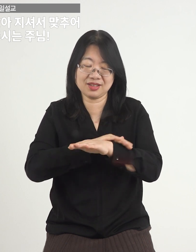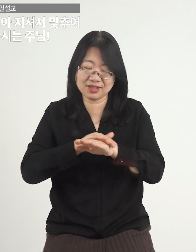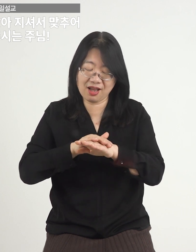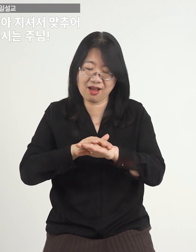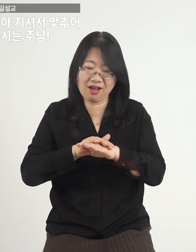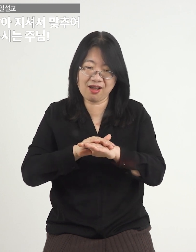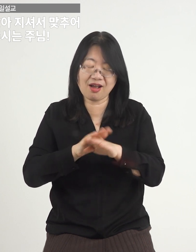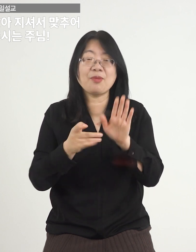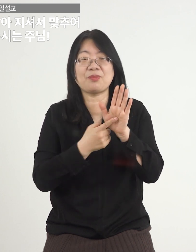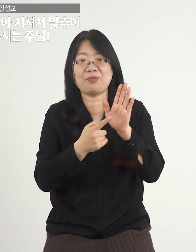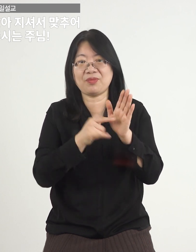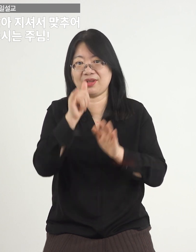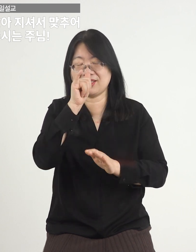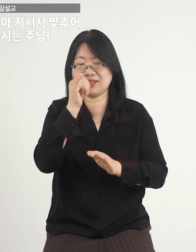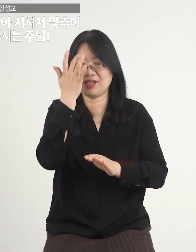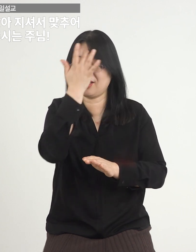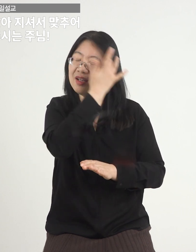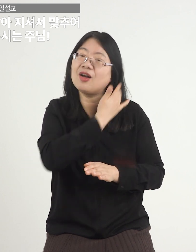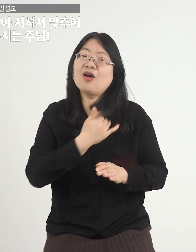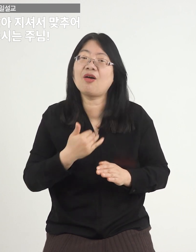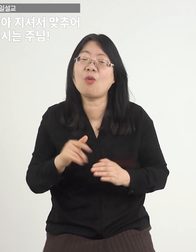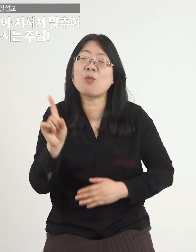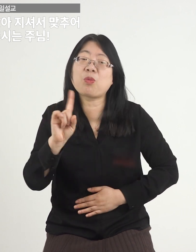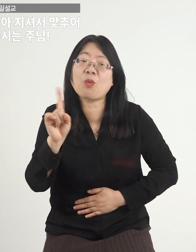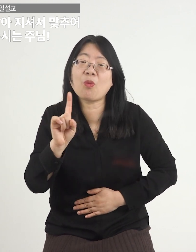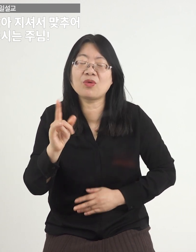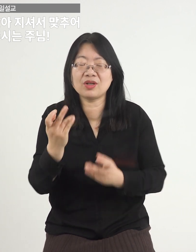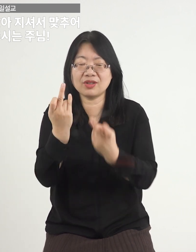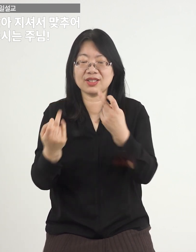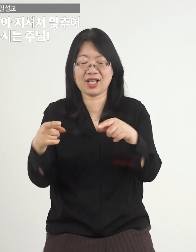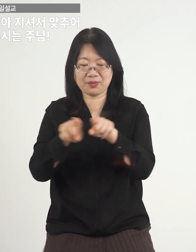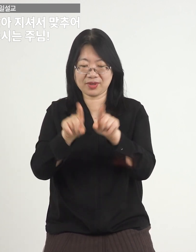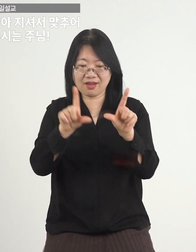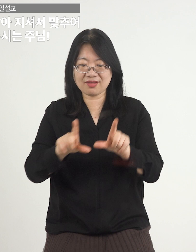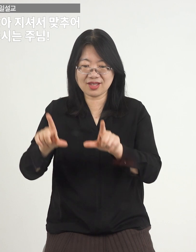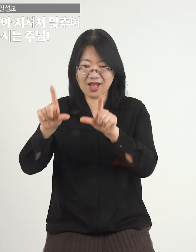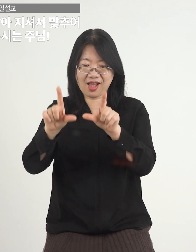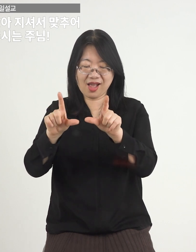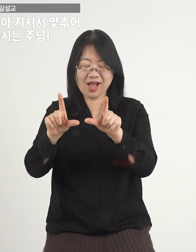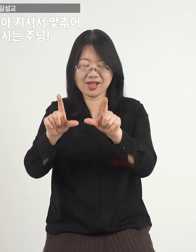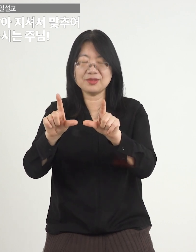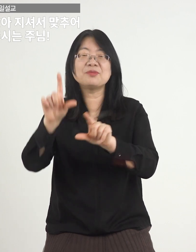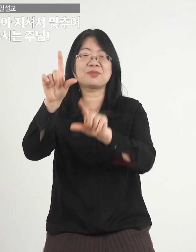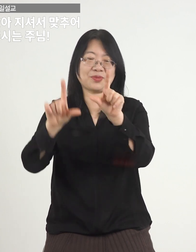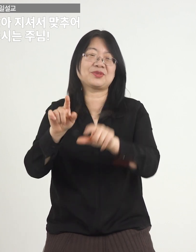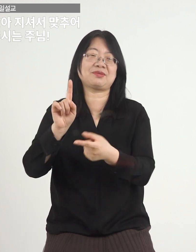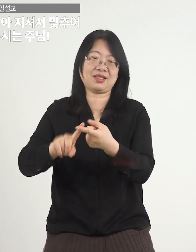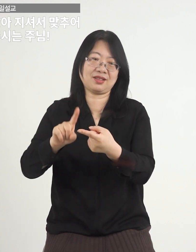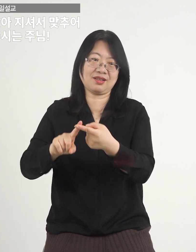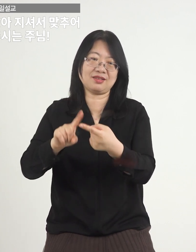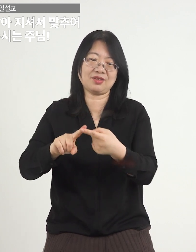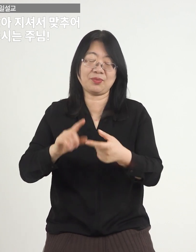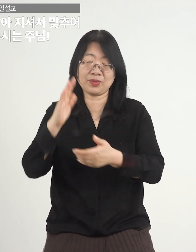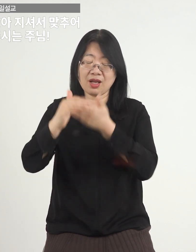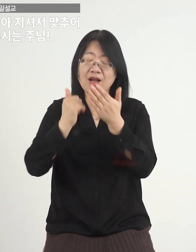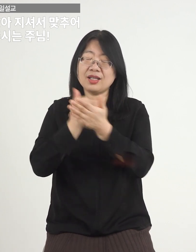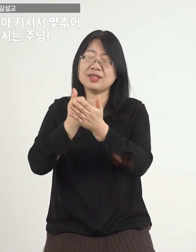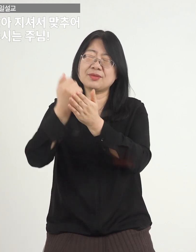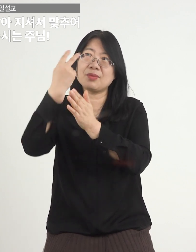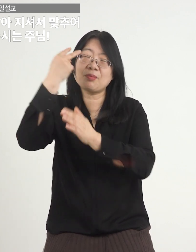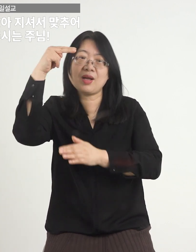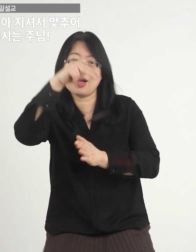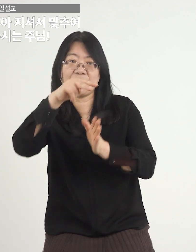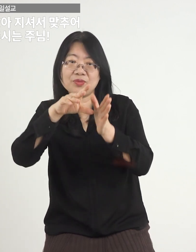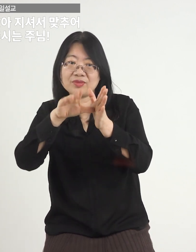잘 소개했습니다. 무엇이? 형제가 연합하여 동거한다는 것이 하나님의